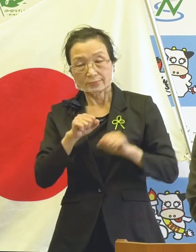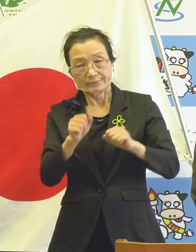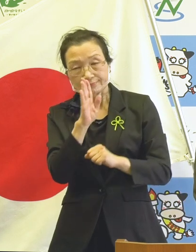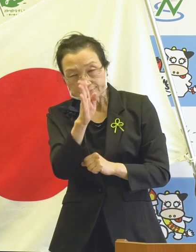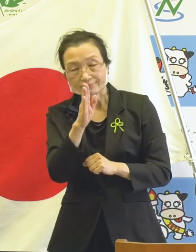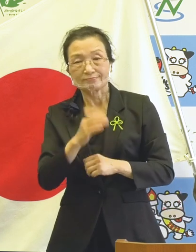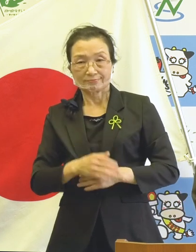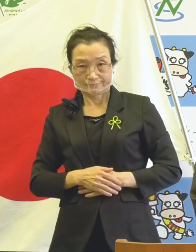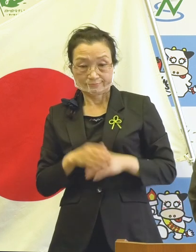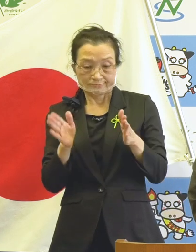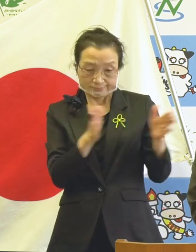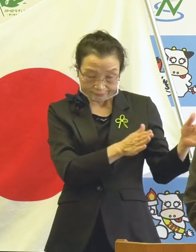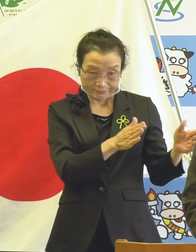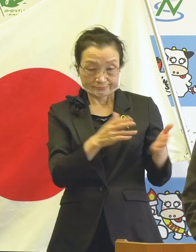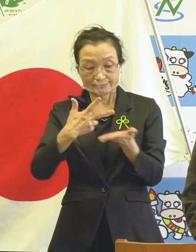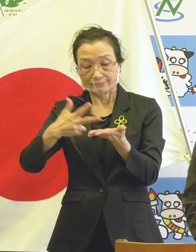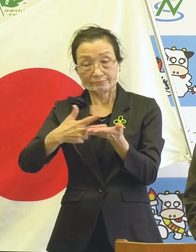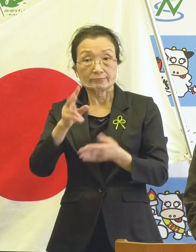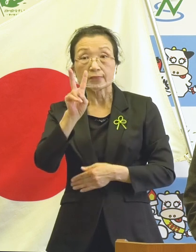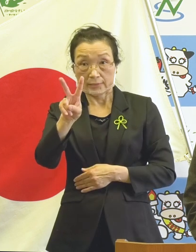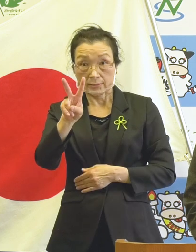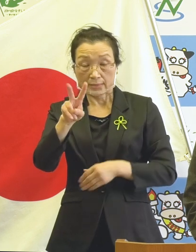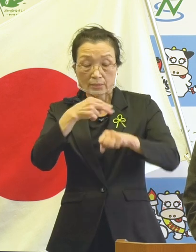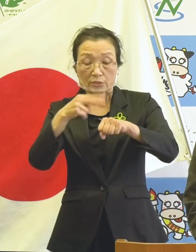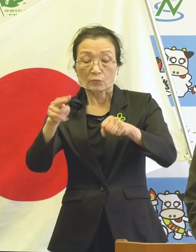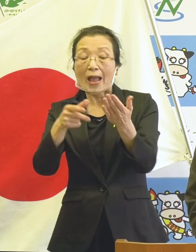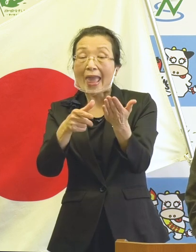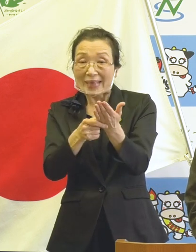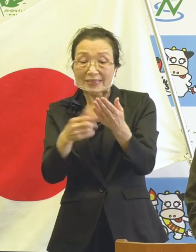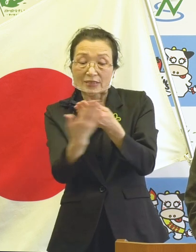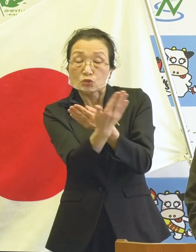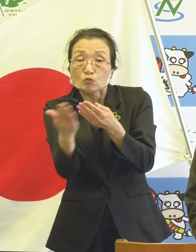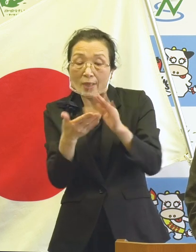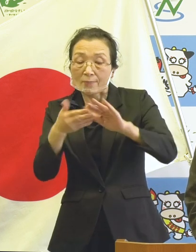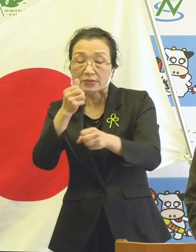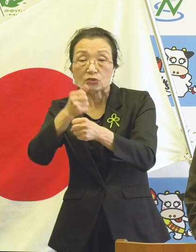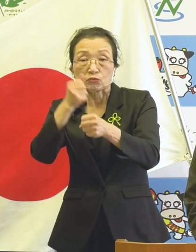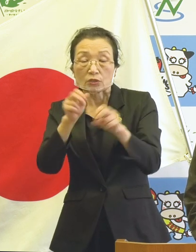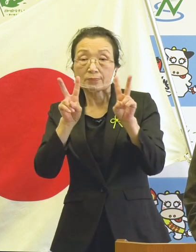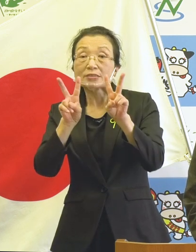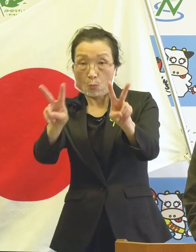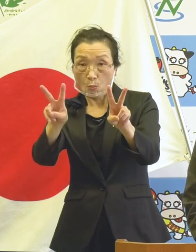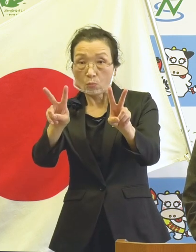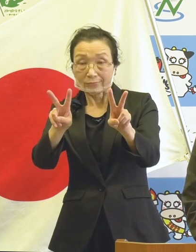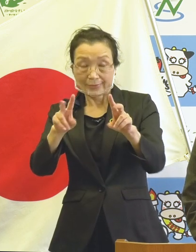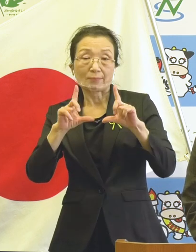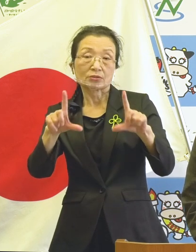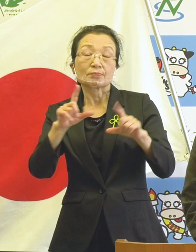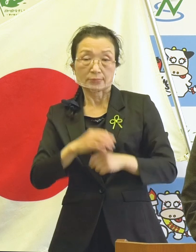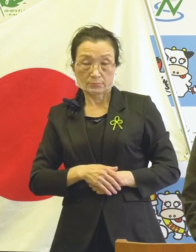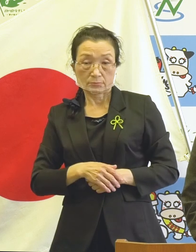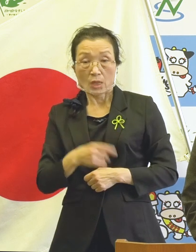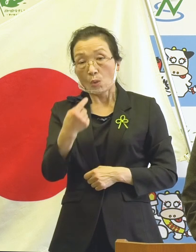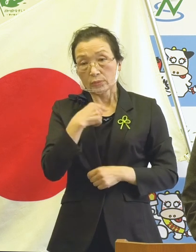続きまして、資料の2番、那須塩原駅周辺まちづくりビジョンの策定について発表します。私